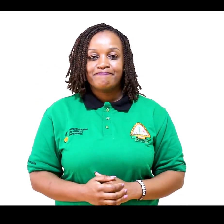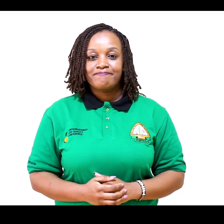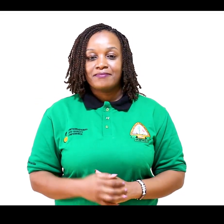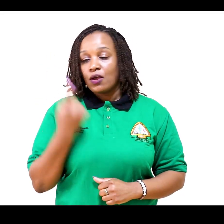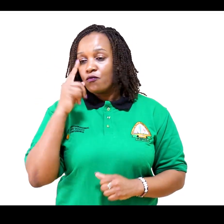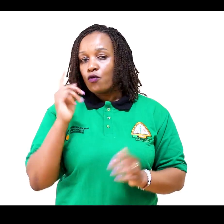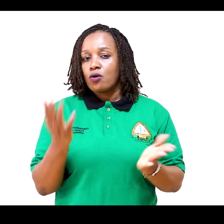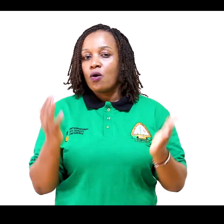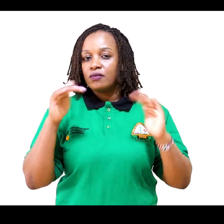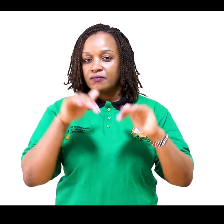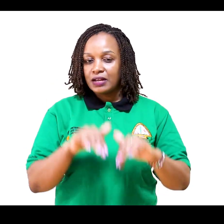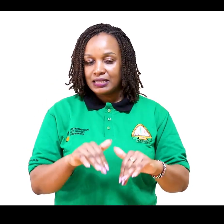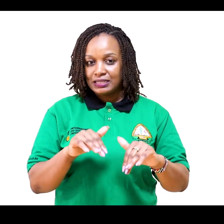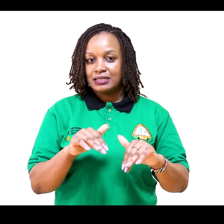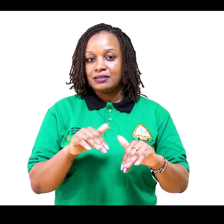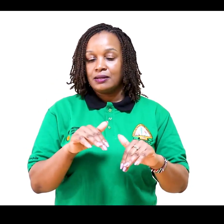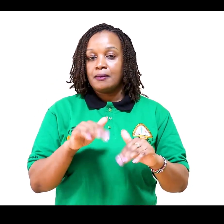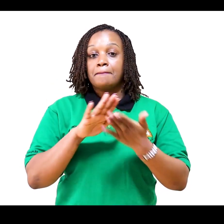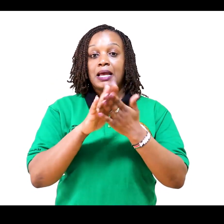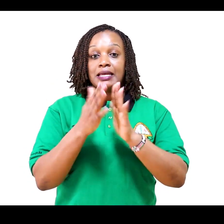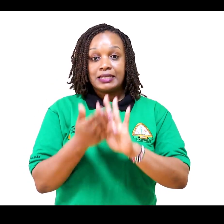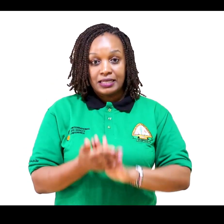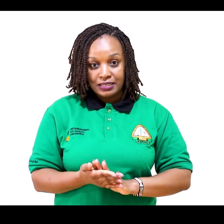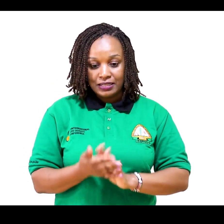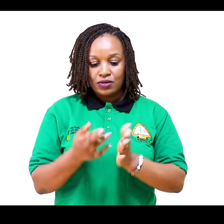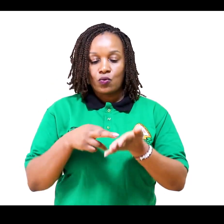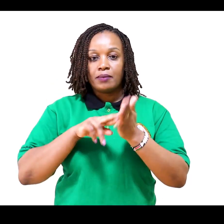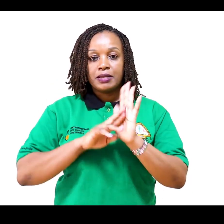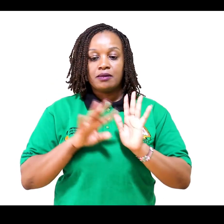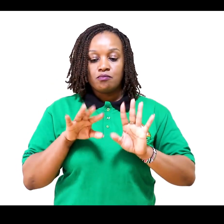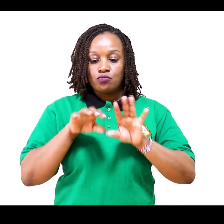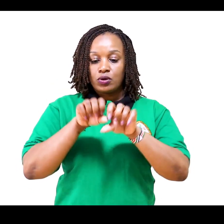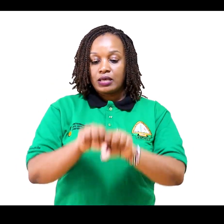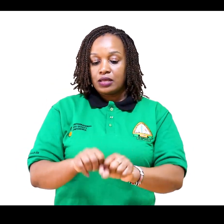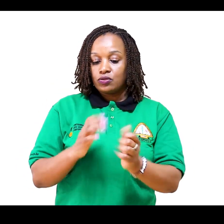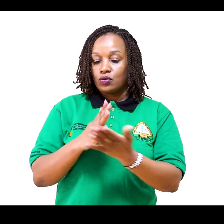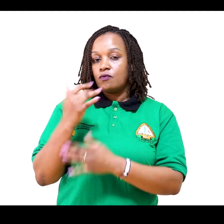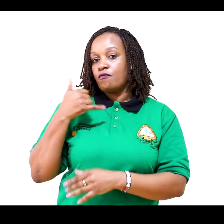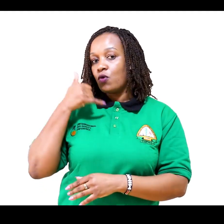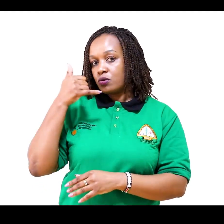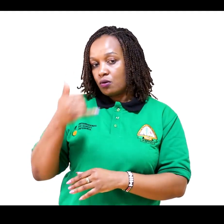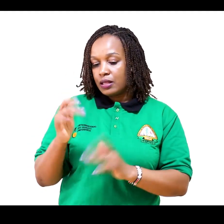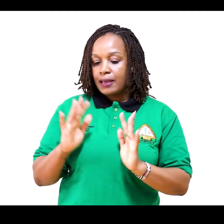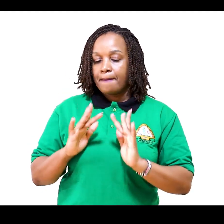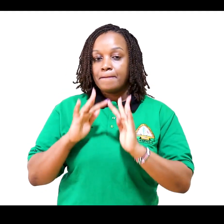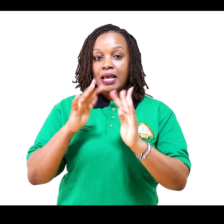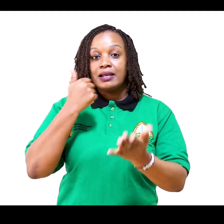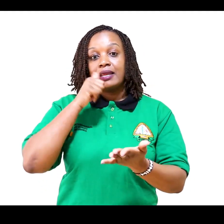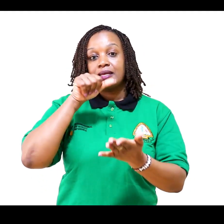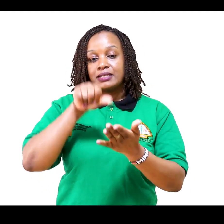Kwa kifurushi cha mkutano, mahitaji ni kuhifadhi nafasi kupitia simu, barua pepe, barua